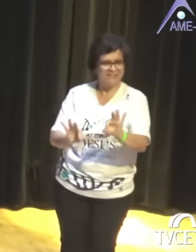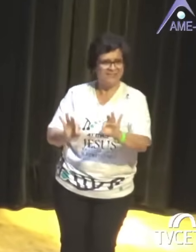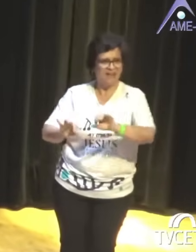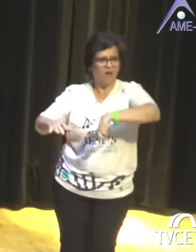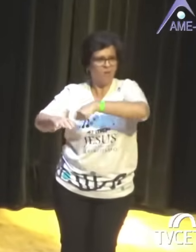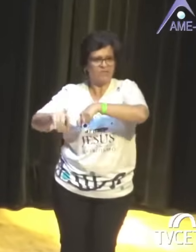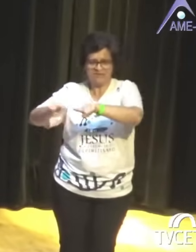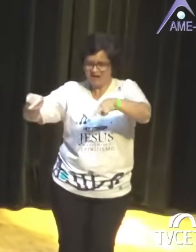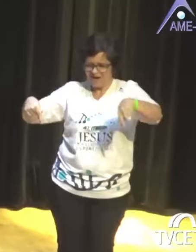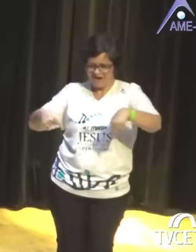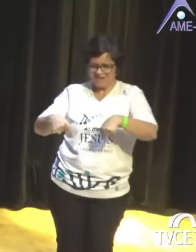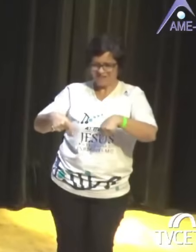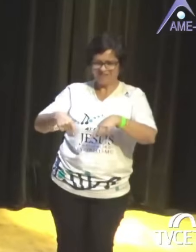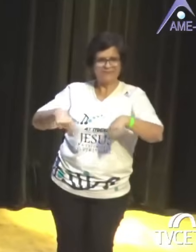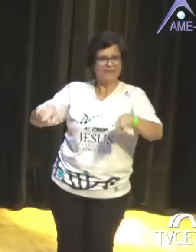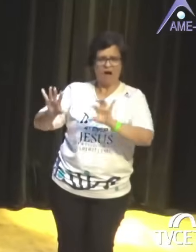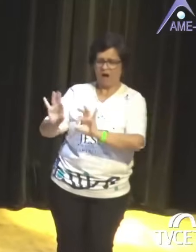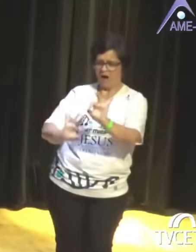a